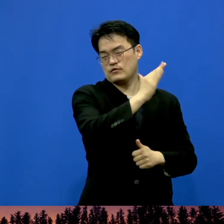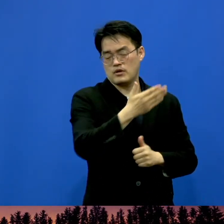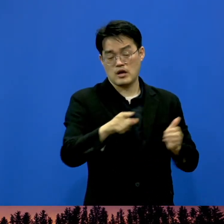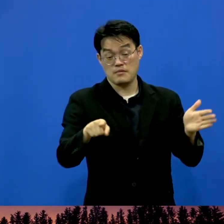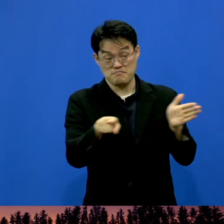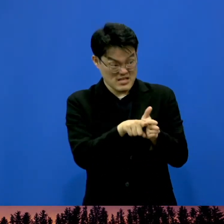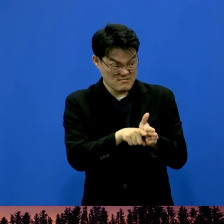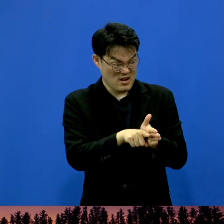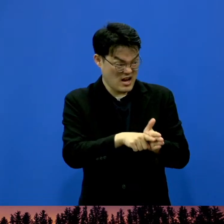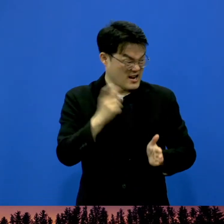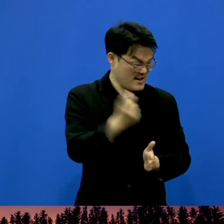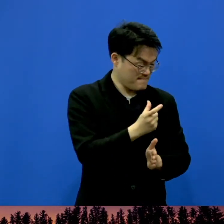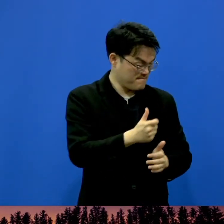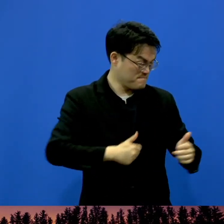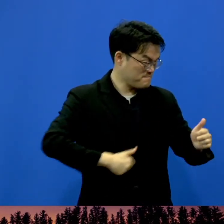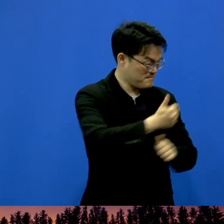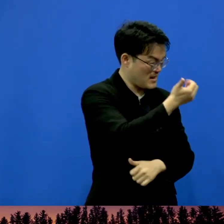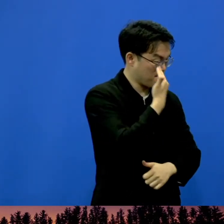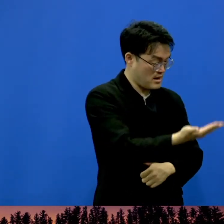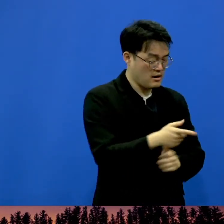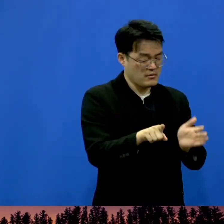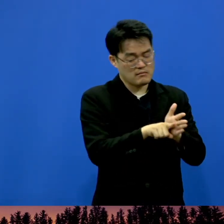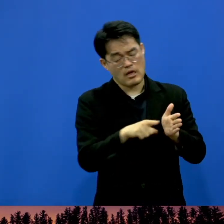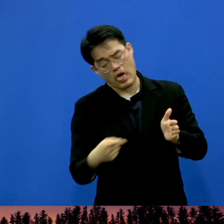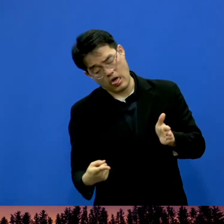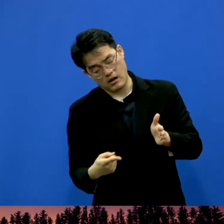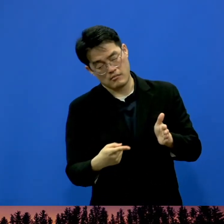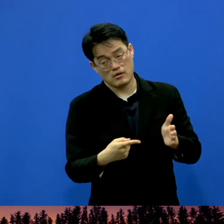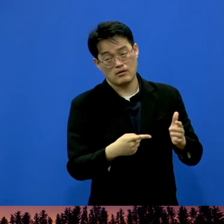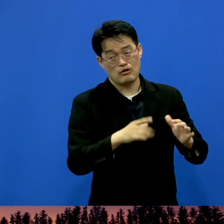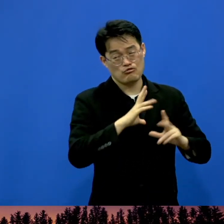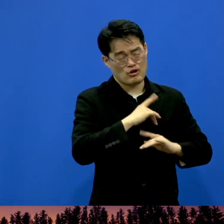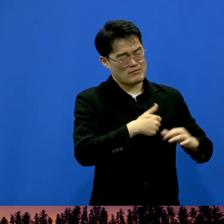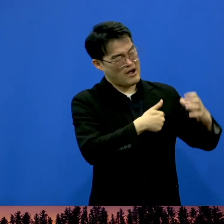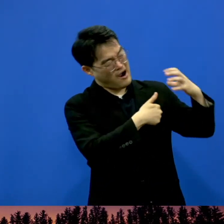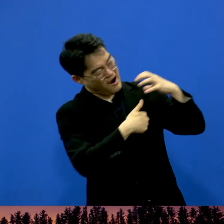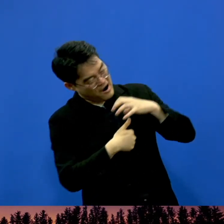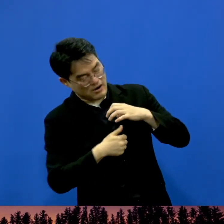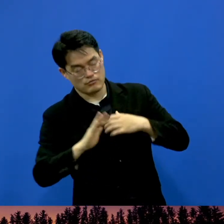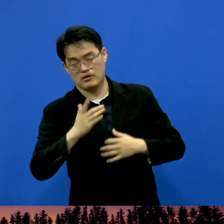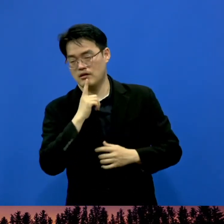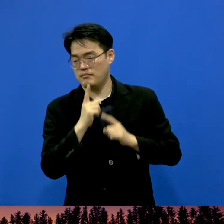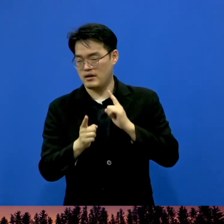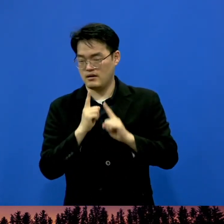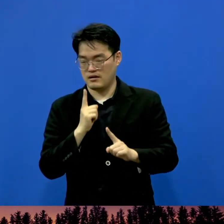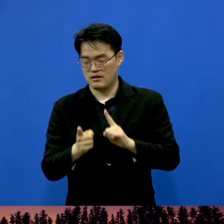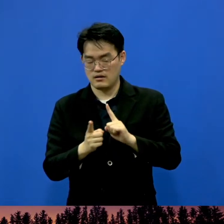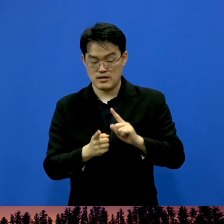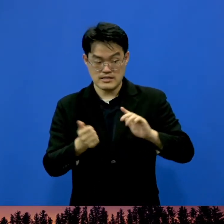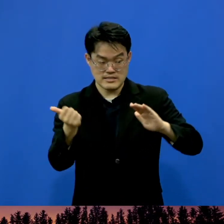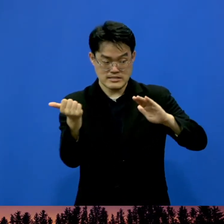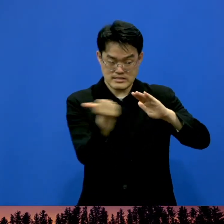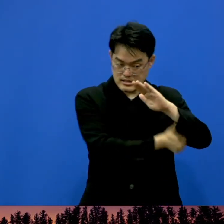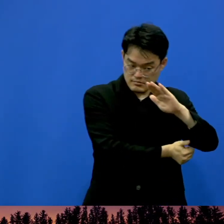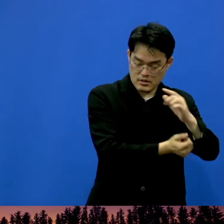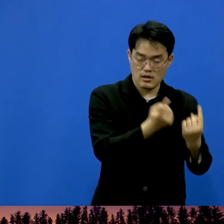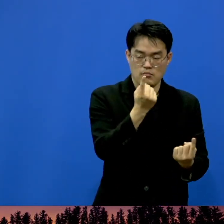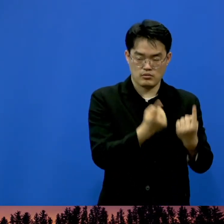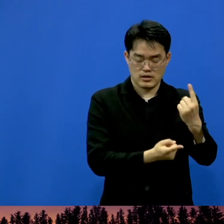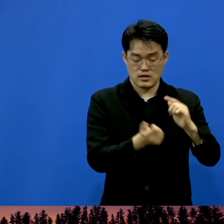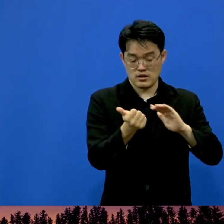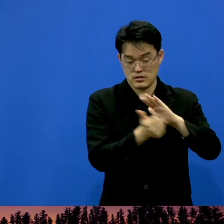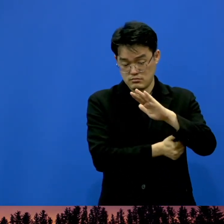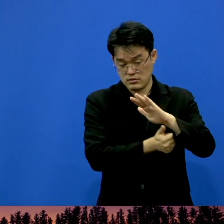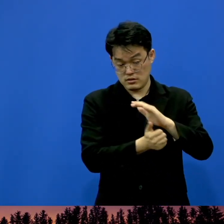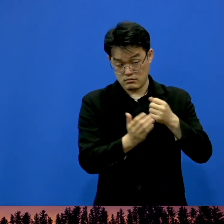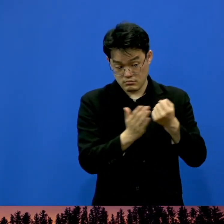두려움은 금방 우리를 덮치게 되죠. 그래서 실패보다 실패로 인해서 우리의 마음에 어떤